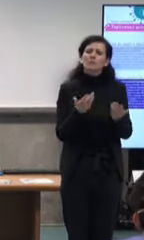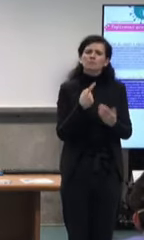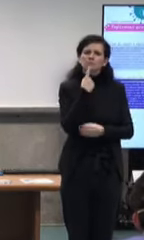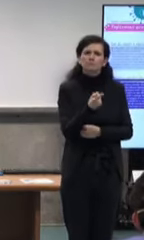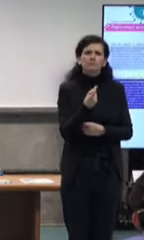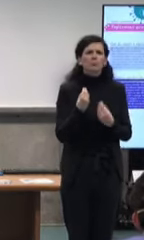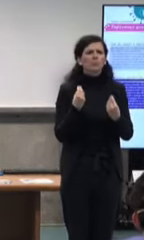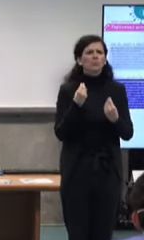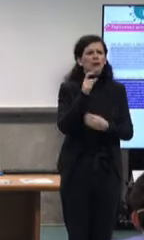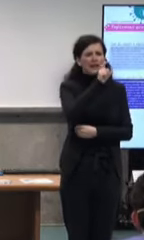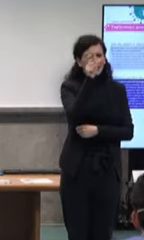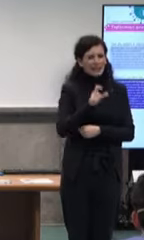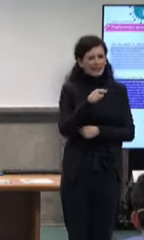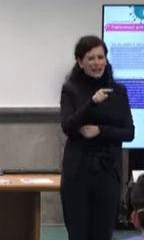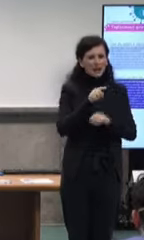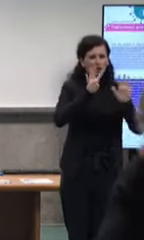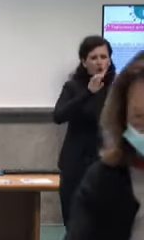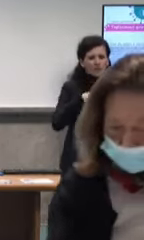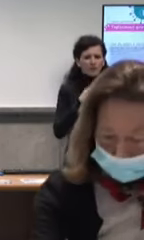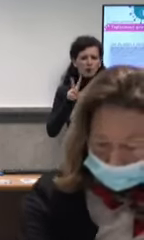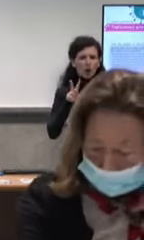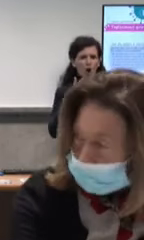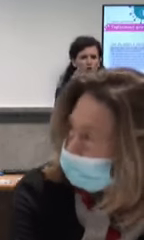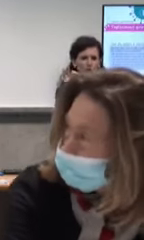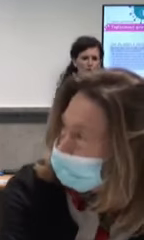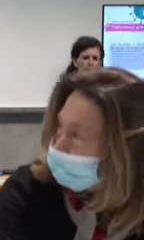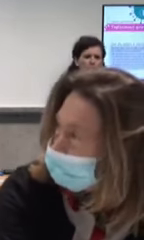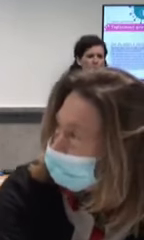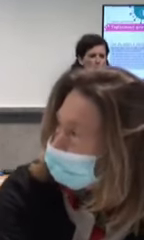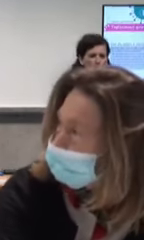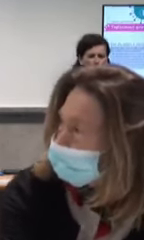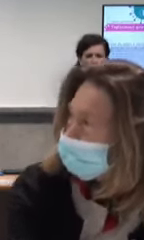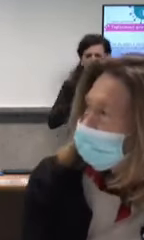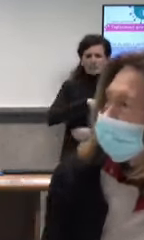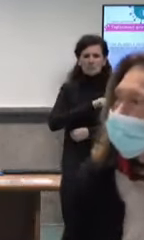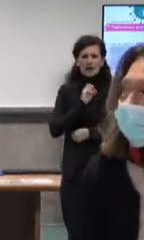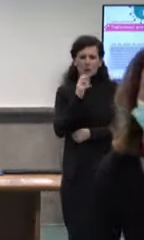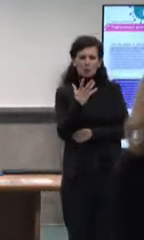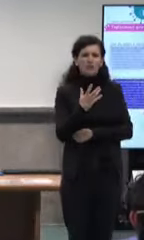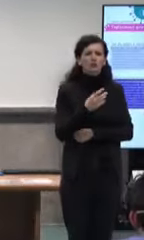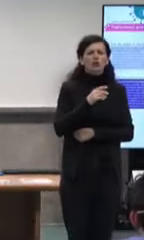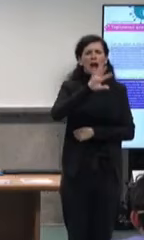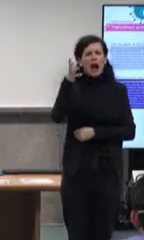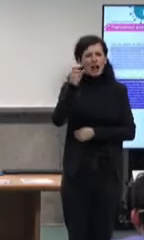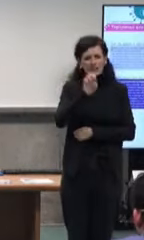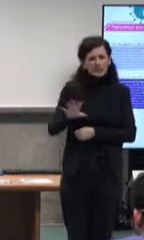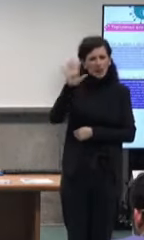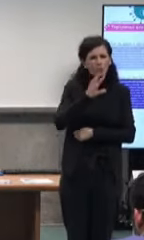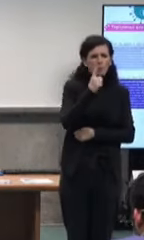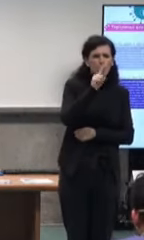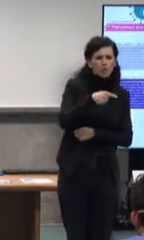hanno un 9,8 di contagiosità alla spagna il 15 e gli altri paesi europei 1,2 termico la 9